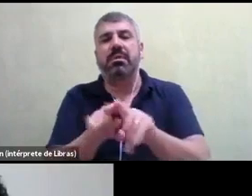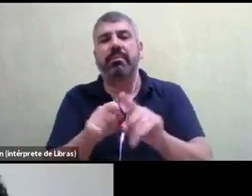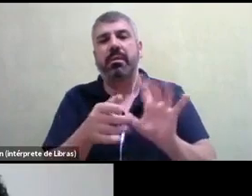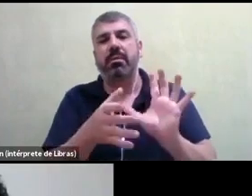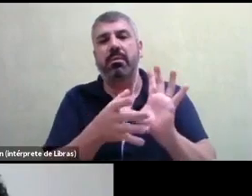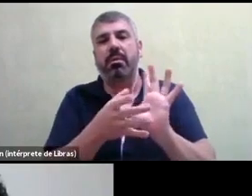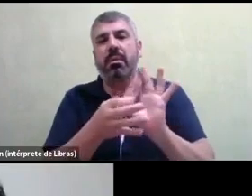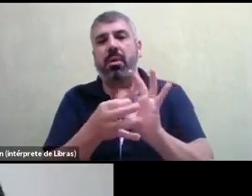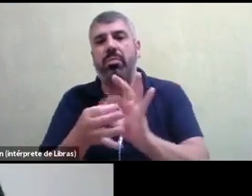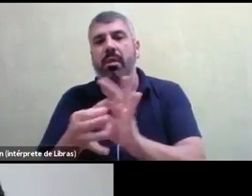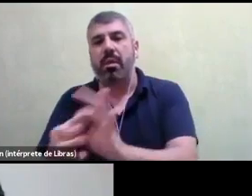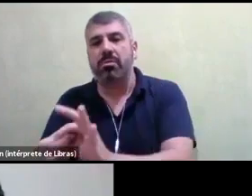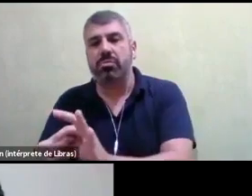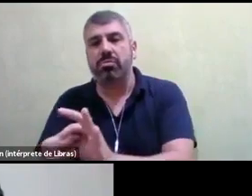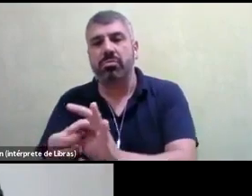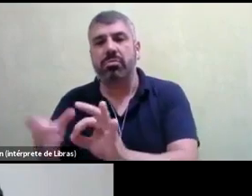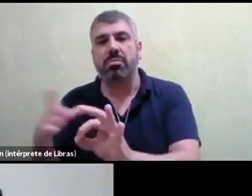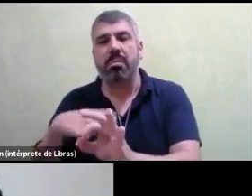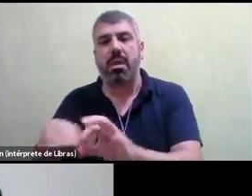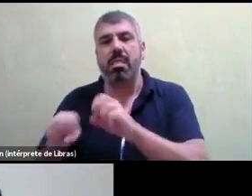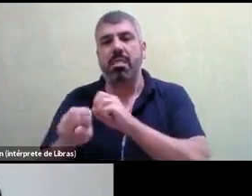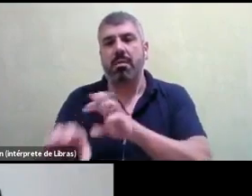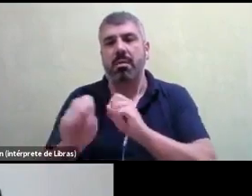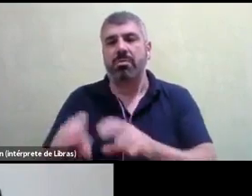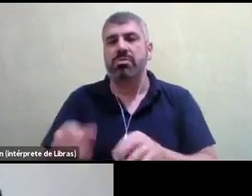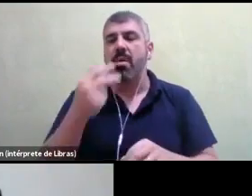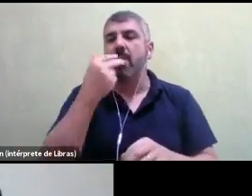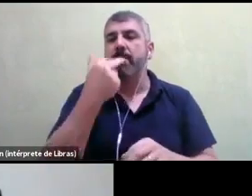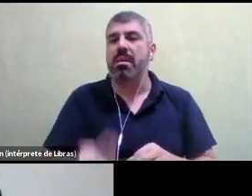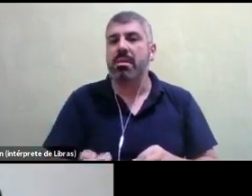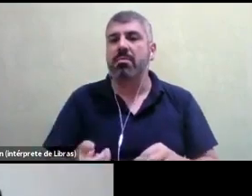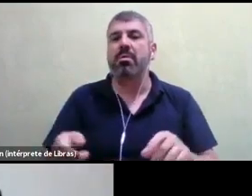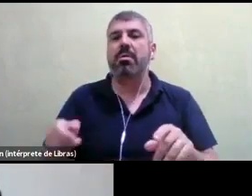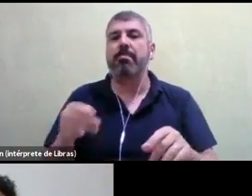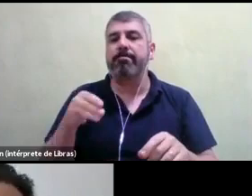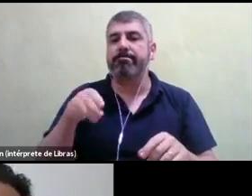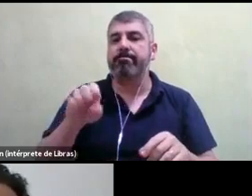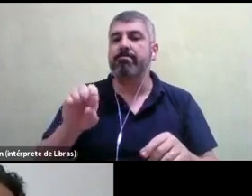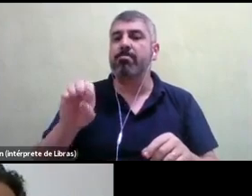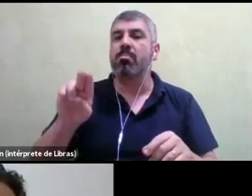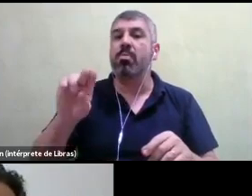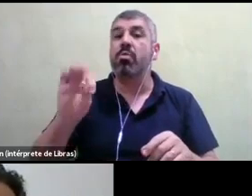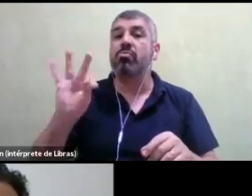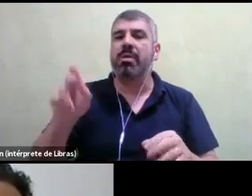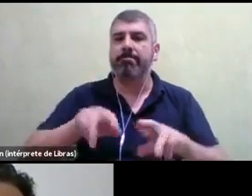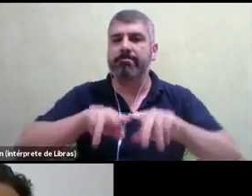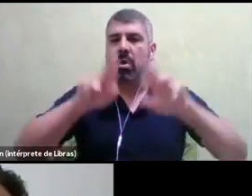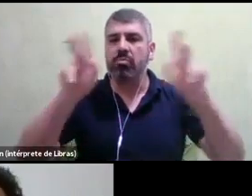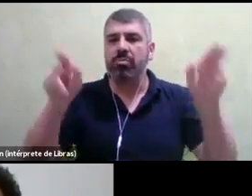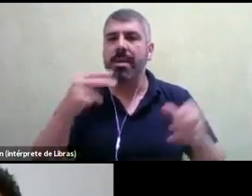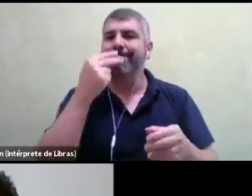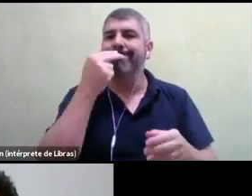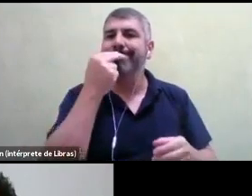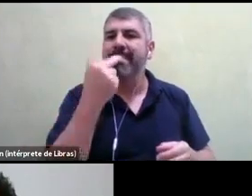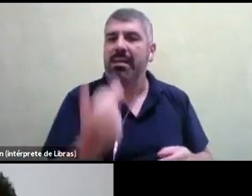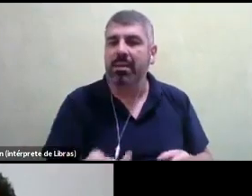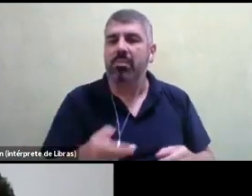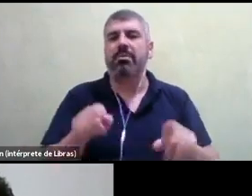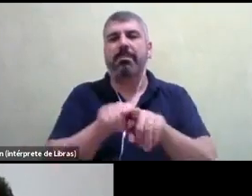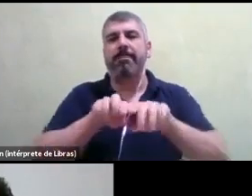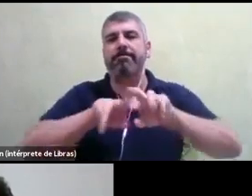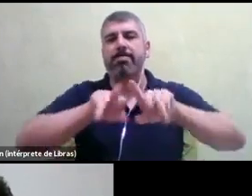na verdade, onde a educação, né, bimultilingüe se está. Então, quais